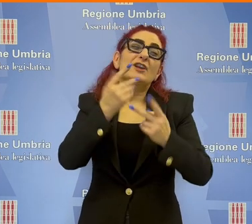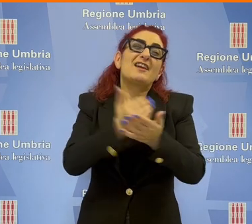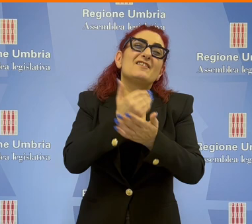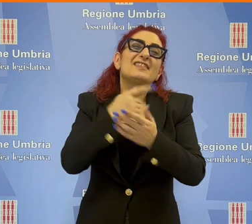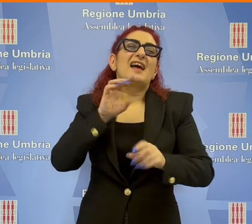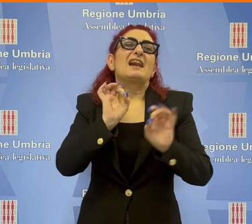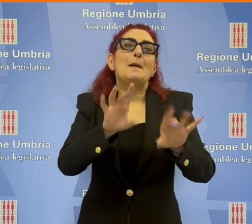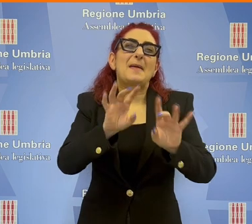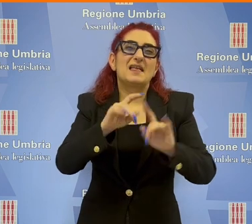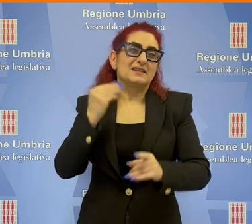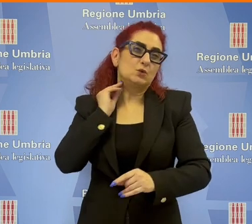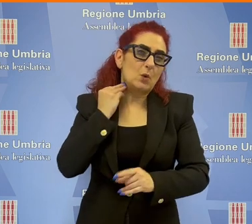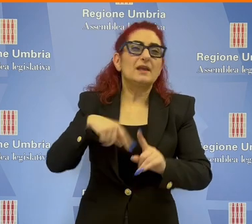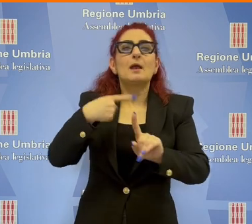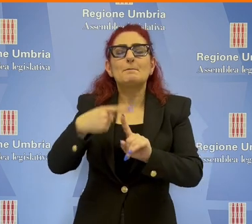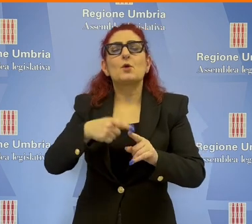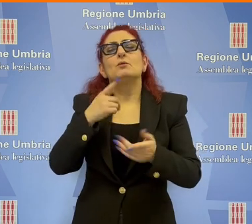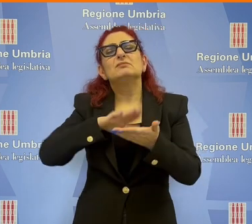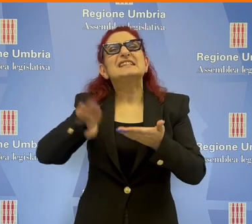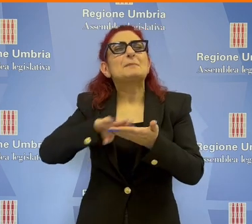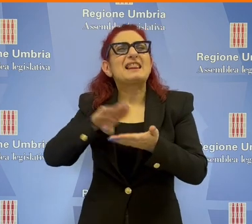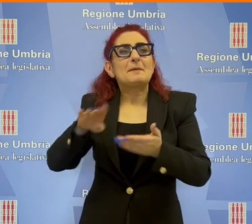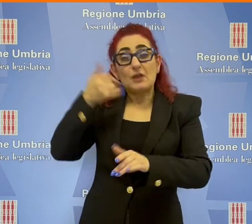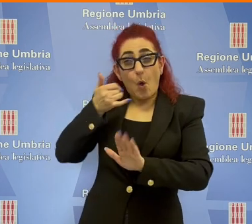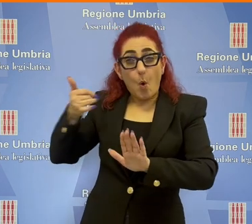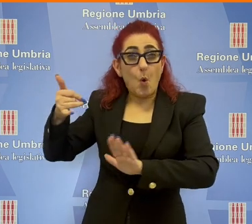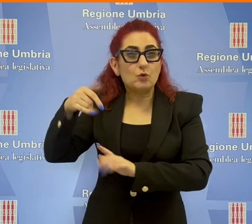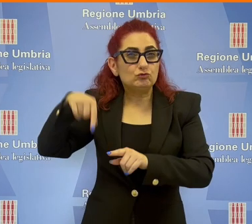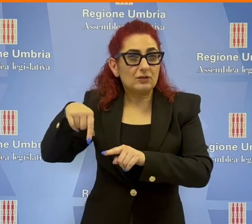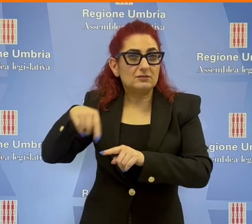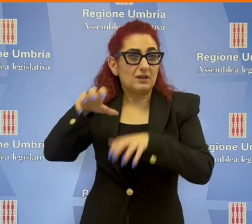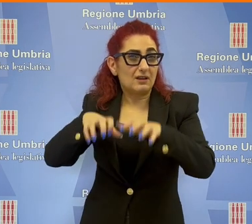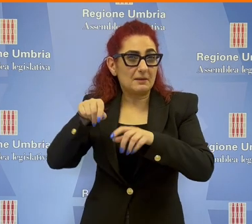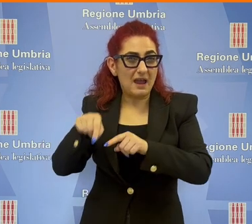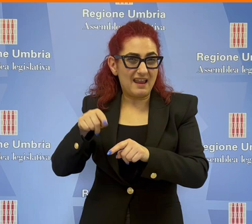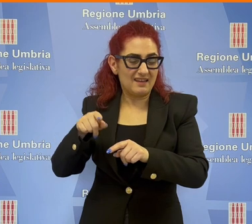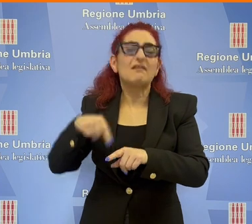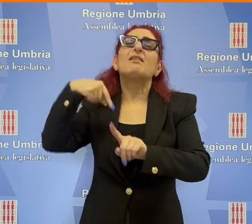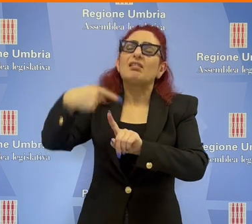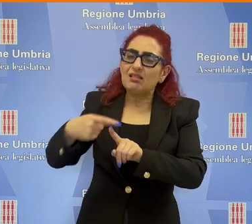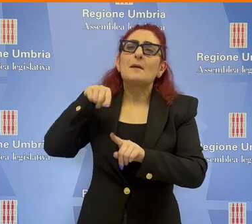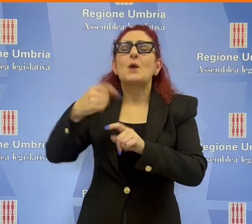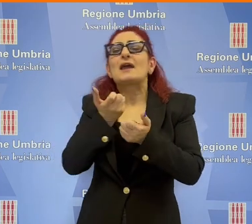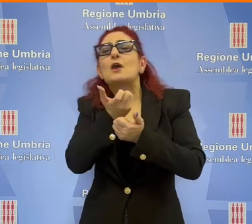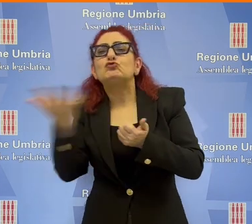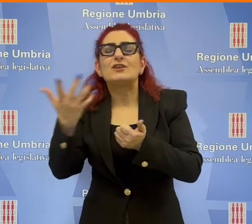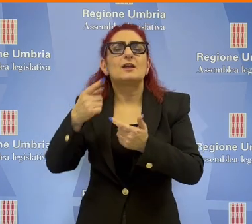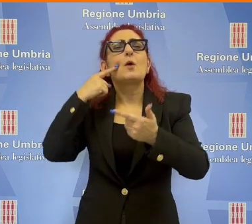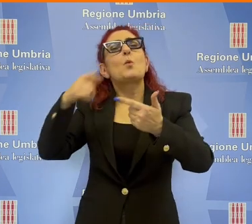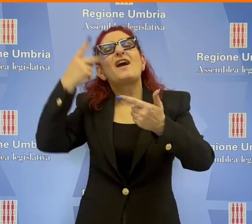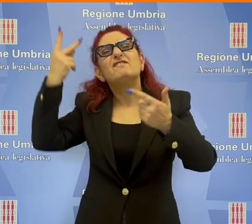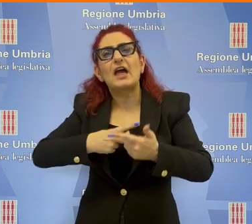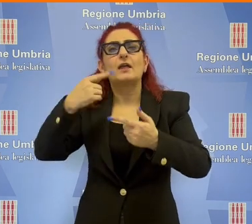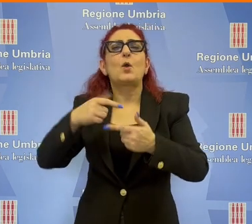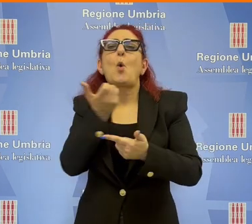per sostenere i costi di smaltimento degli animali predati anche al fine di poter censire in modo puntuale i reali capi